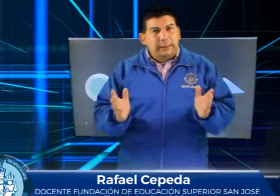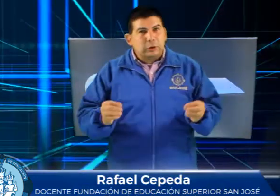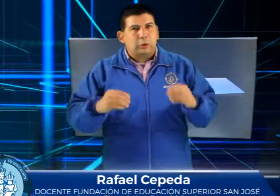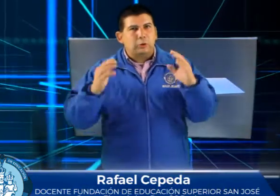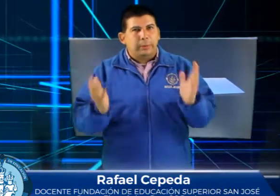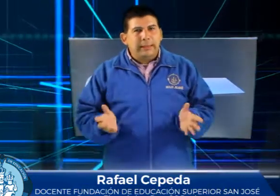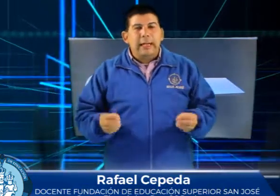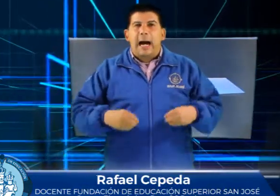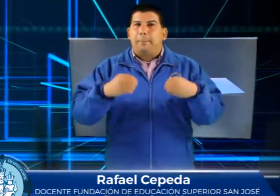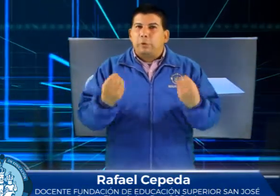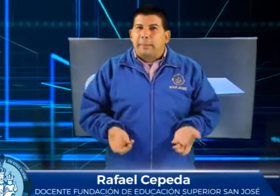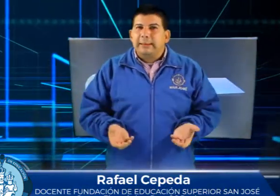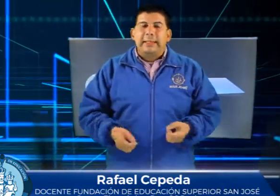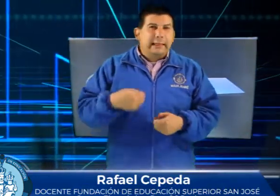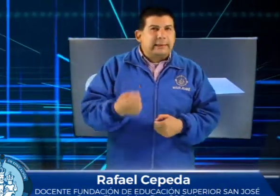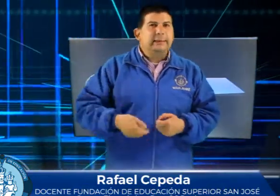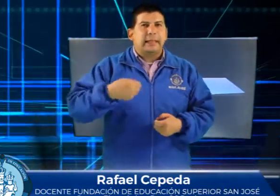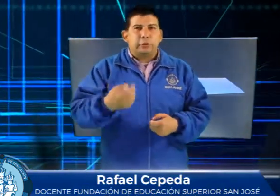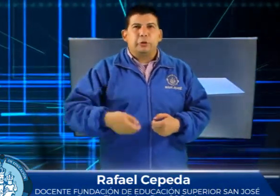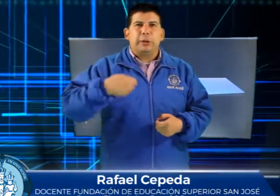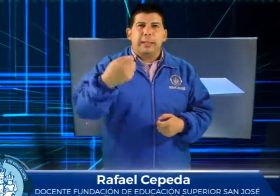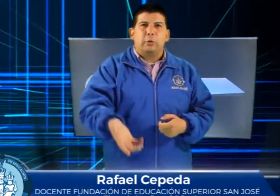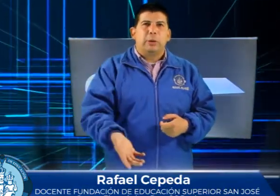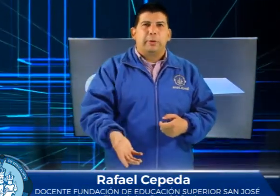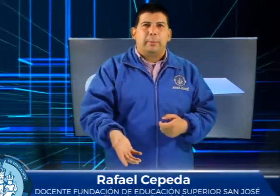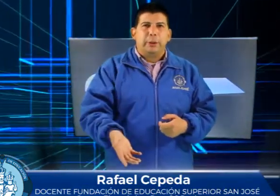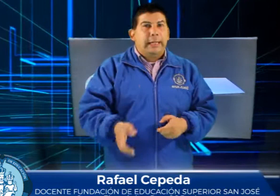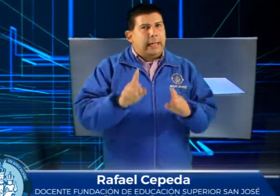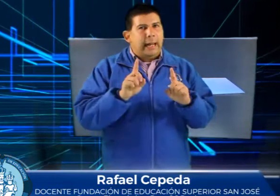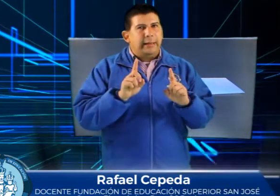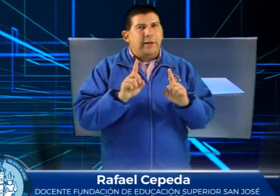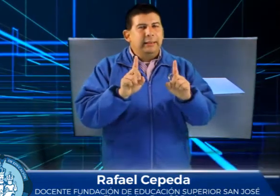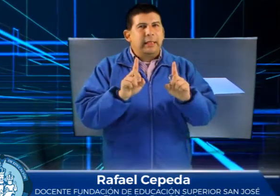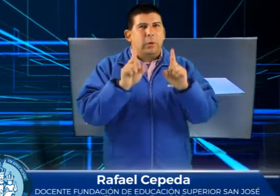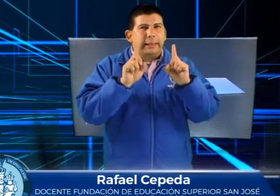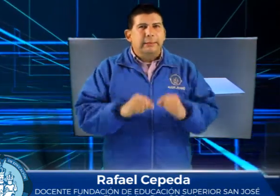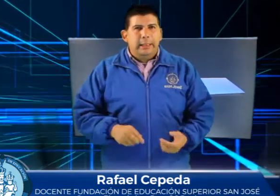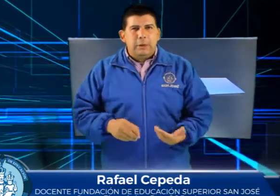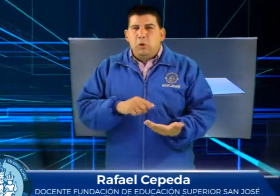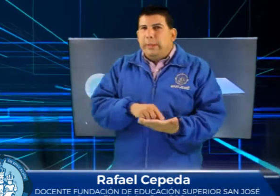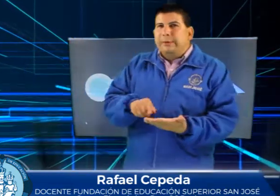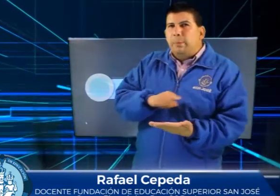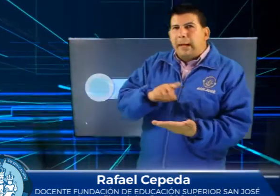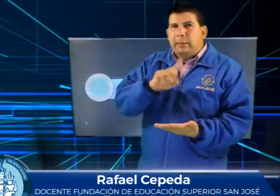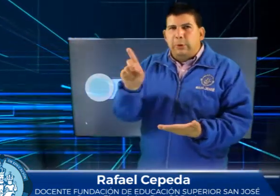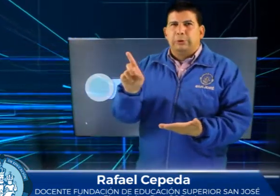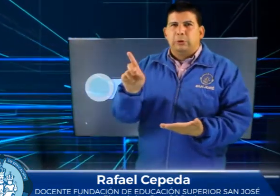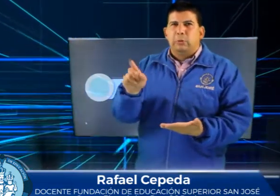consume más aporta más y necesita que nosotros también le contribuyamos la diferencia cuales no es no pagar impuestos como